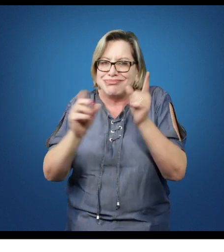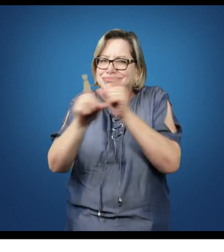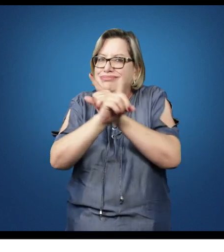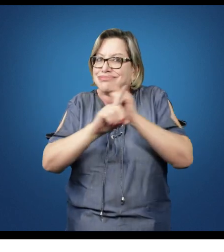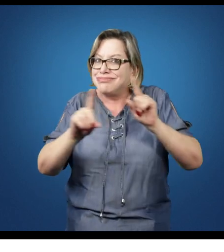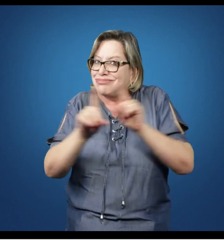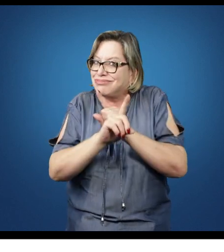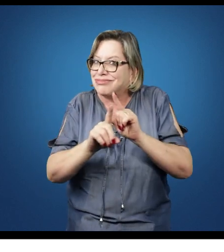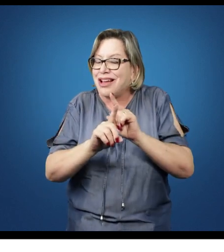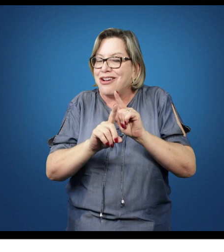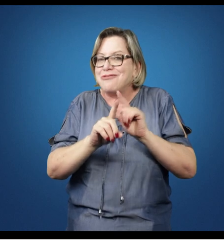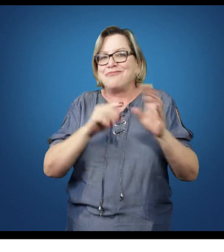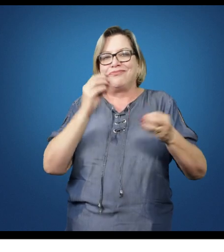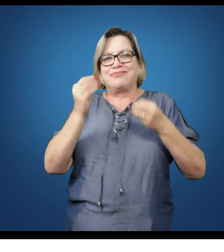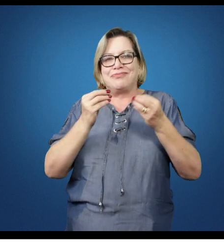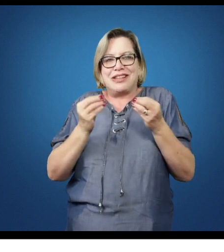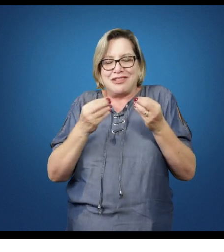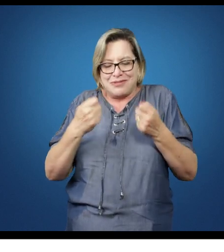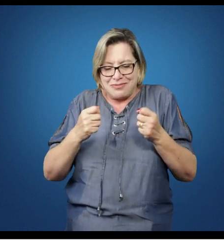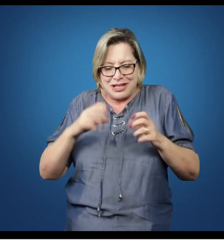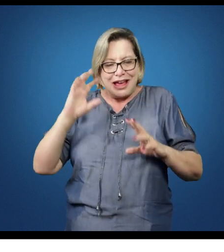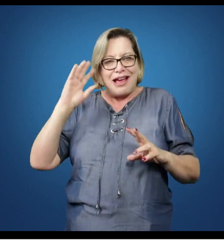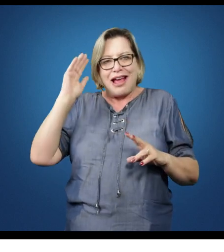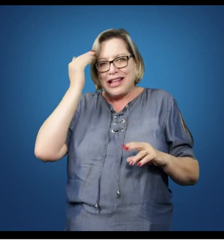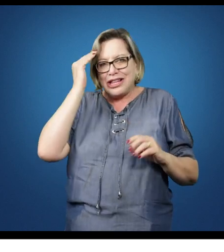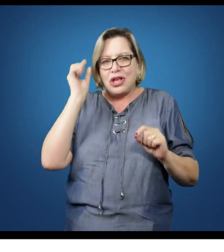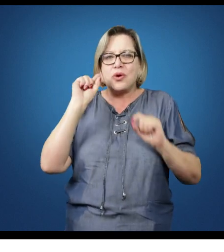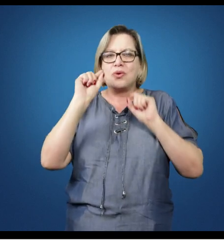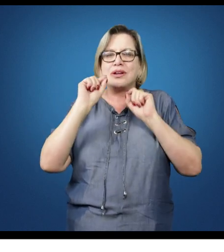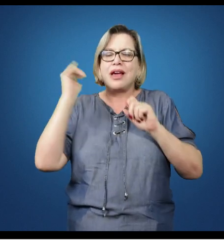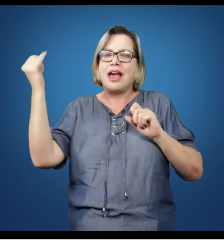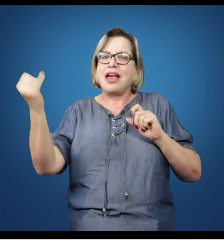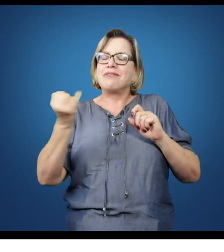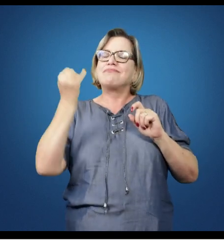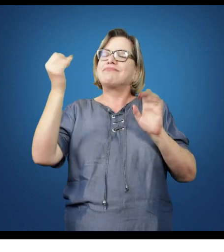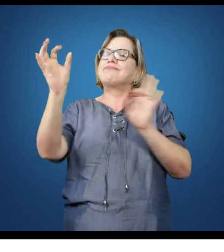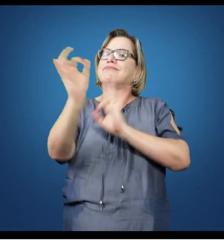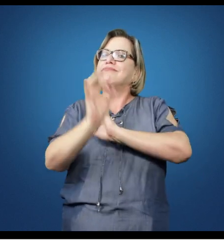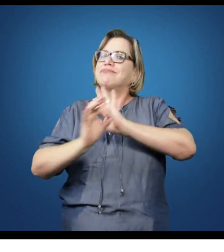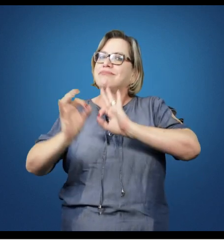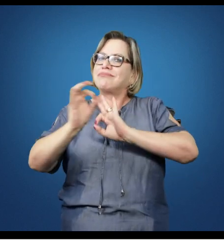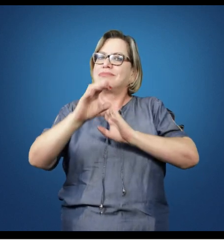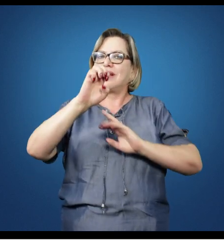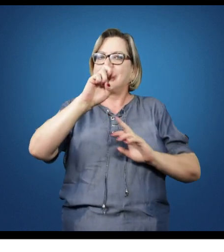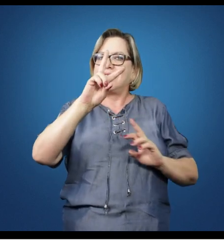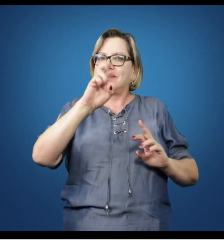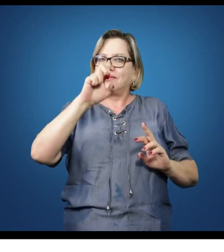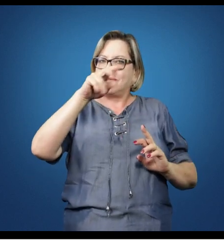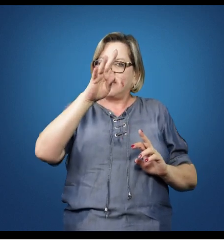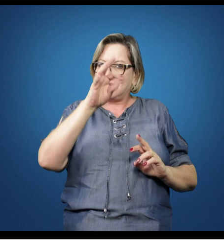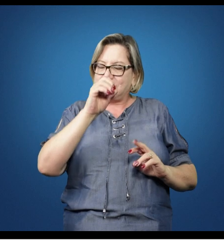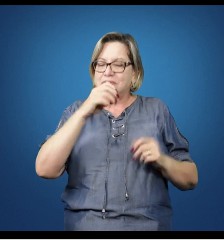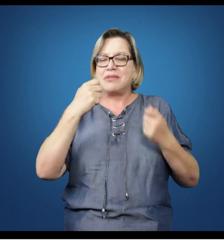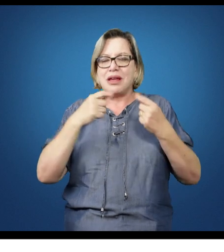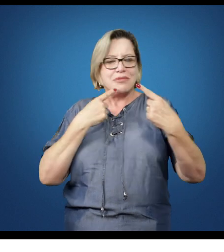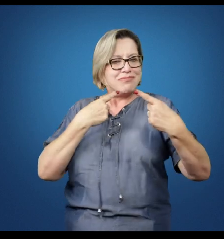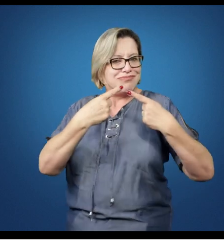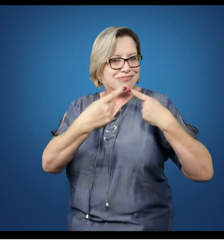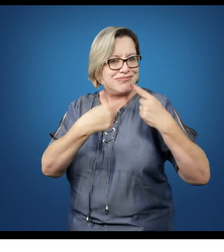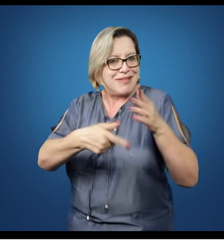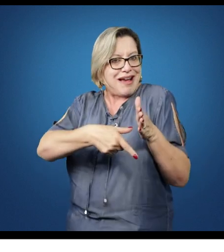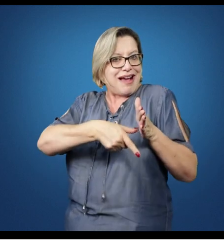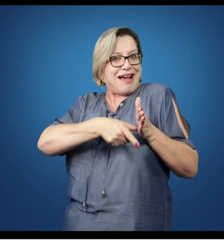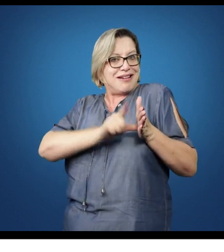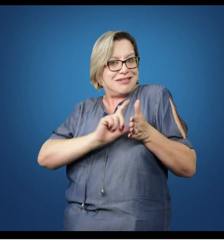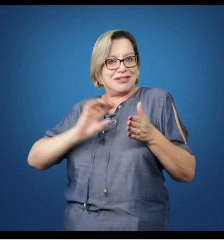neste momento da formação de vocês essa aproximação então é importante cima é precisamos dialogar muito antes que ele